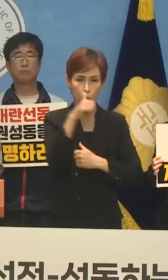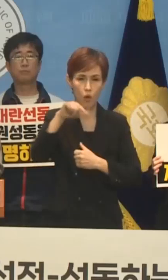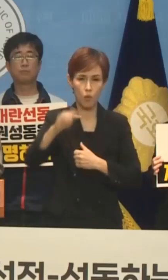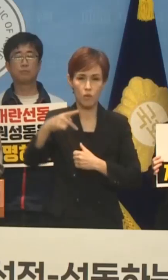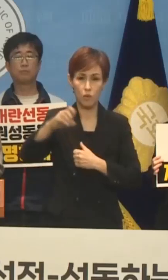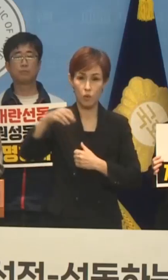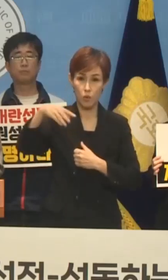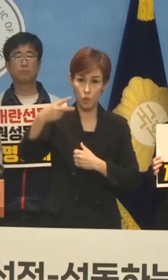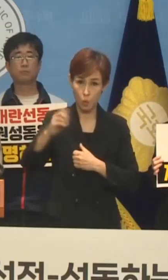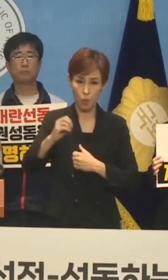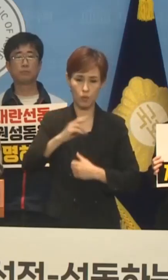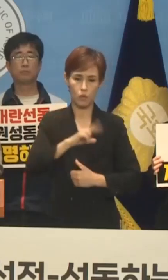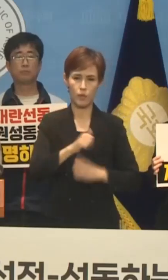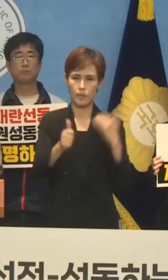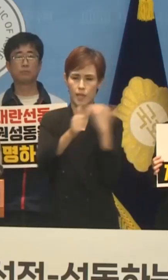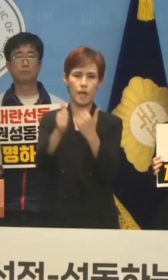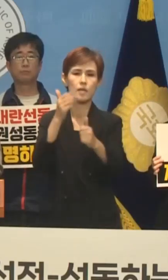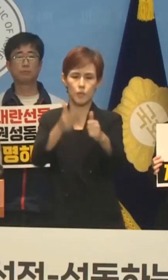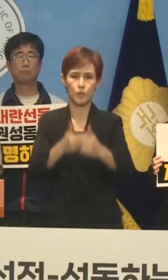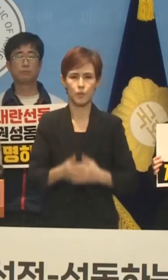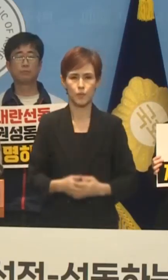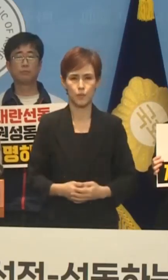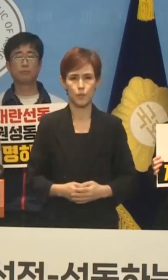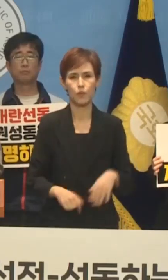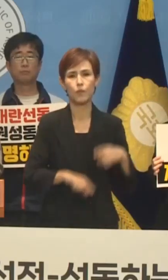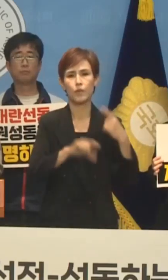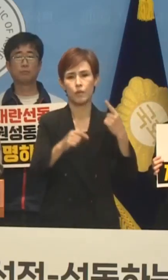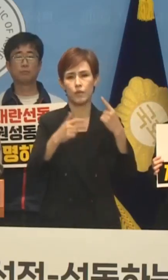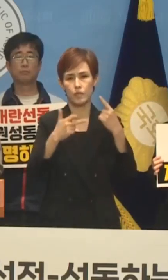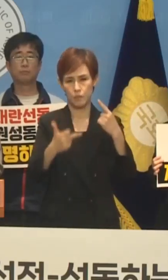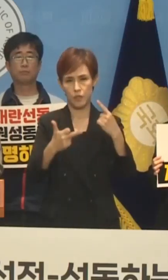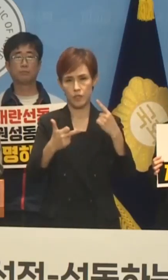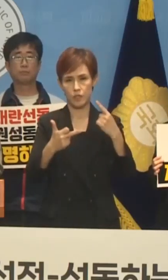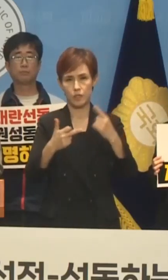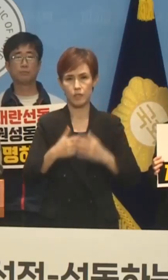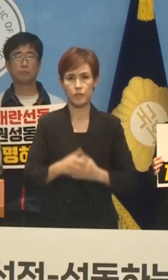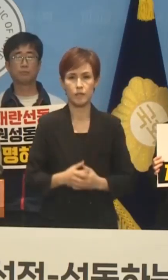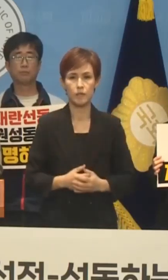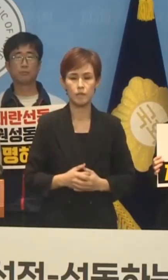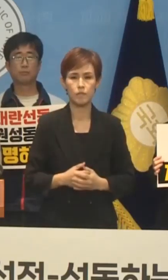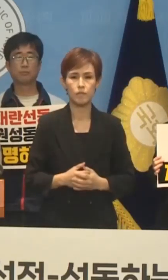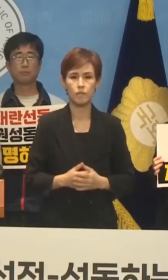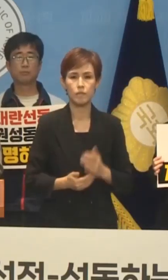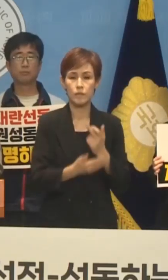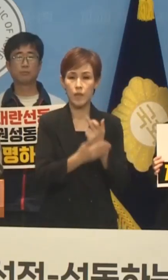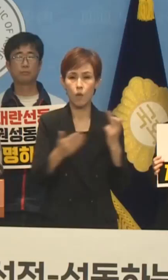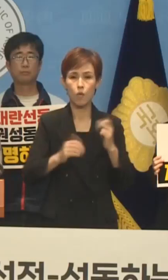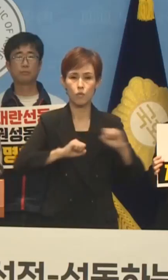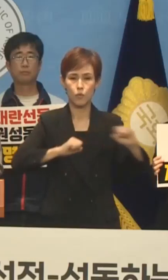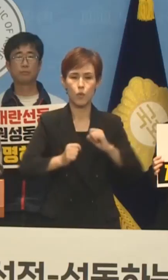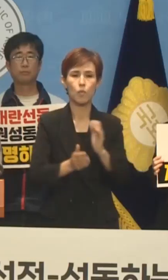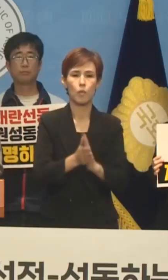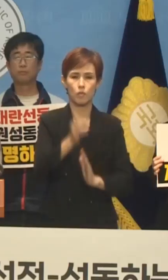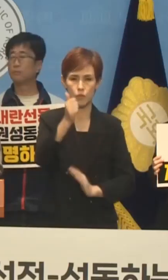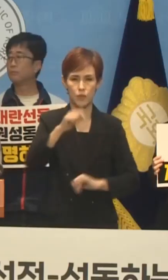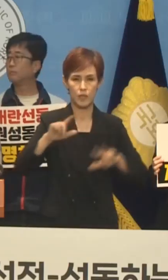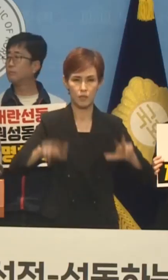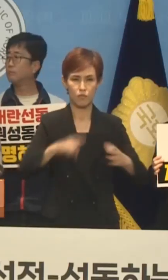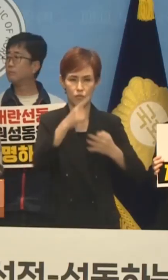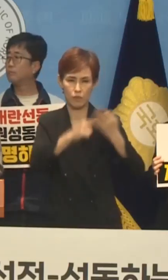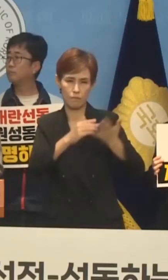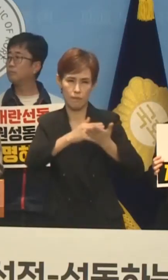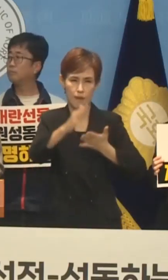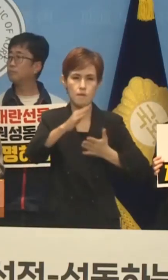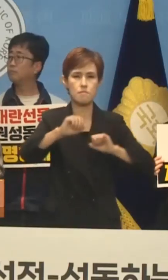즉각 제명하시기 바랍니다. 2025년 1월 17일 윤석열 정권 퇴진 강원운동 본부, 윤석열 즉각 퇴진